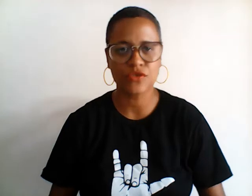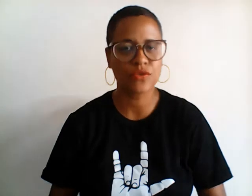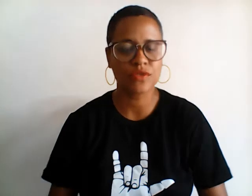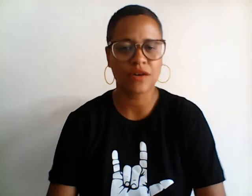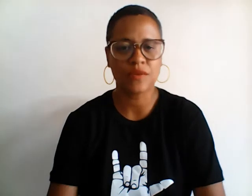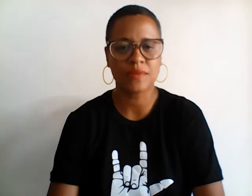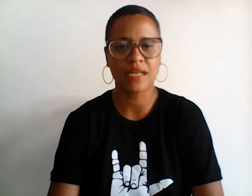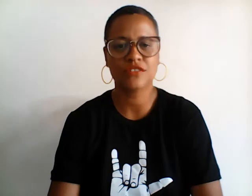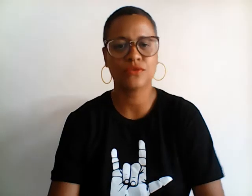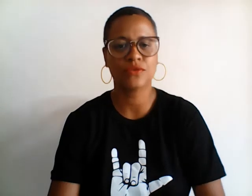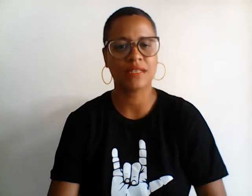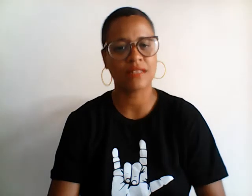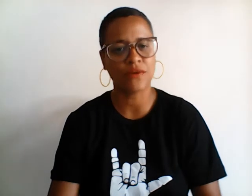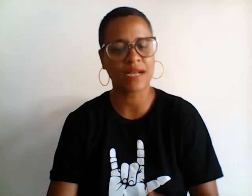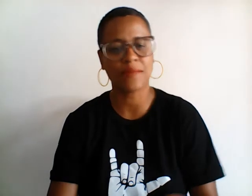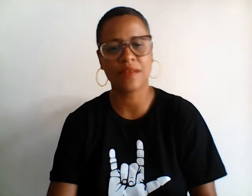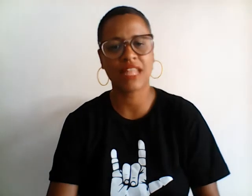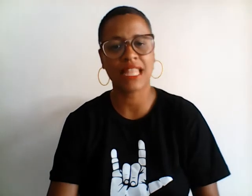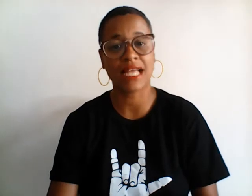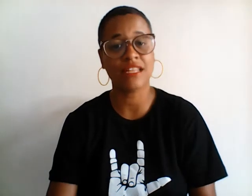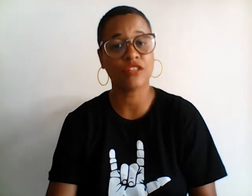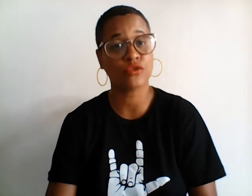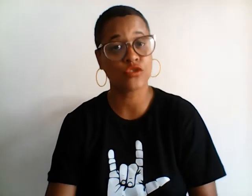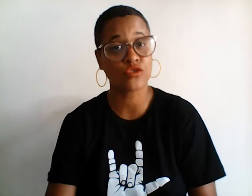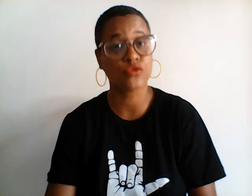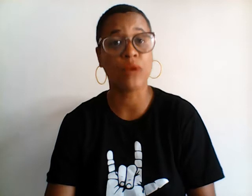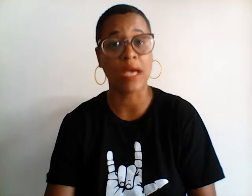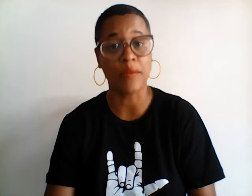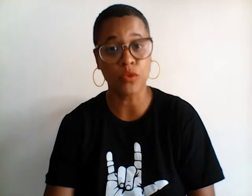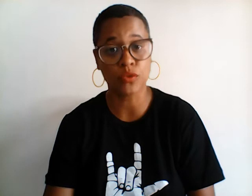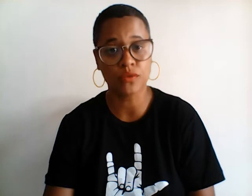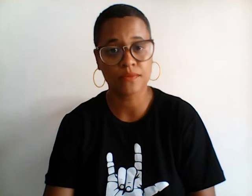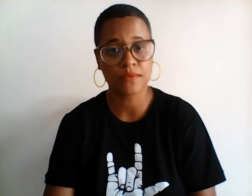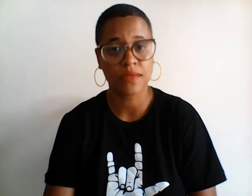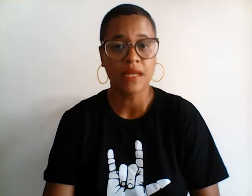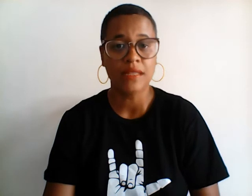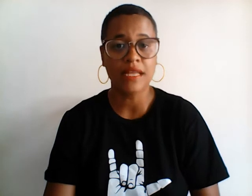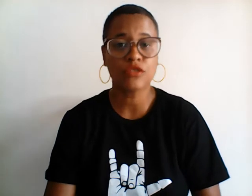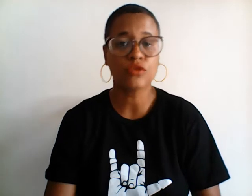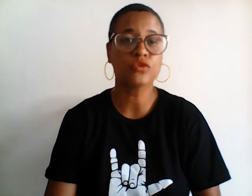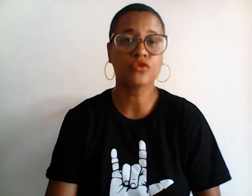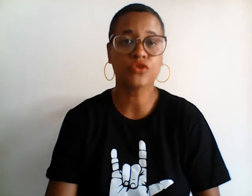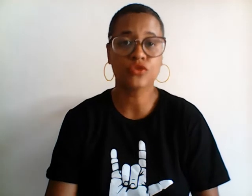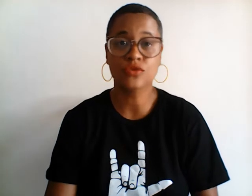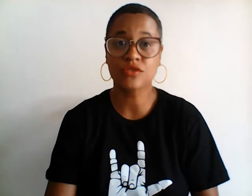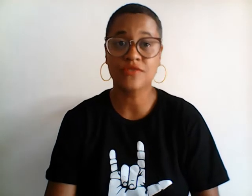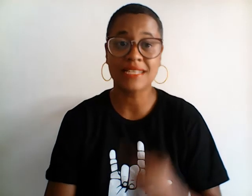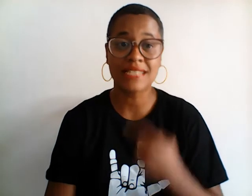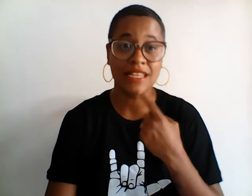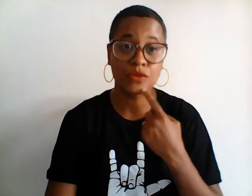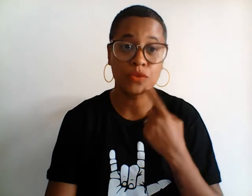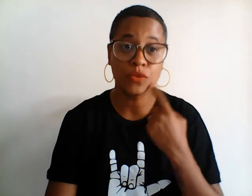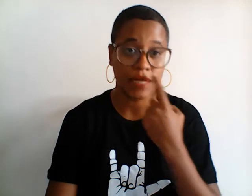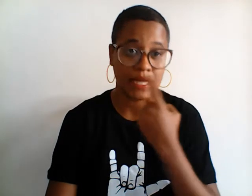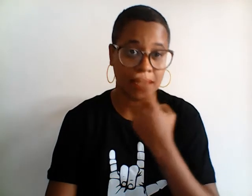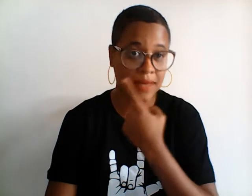dos surdos e da comunidade surda. Então acabei de falar, nem todo surdo é mudo. Nem todos os surdos fazem a leitura